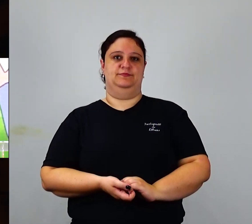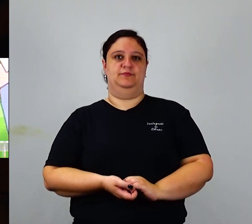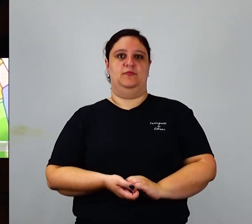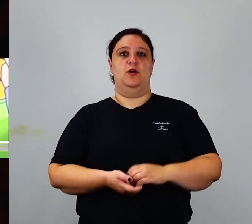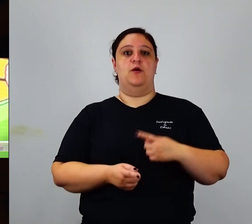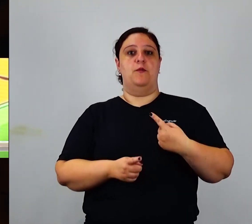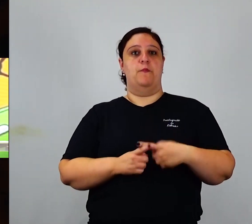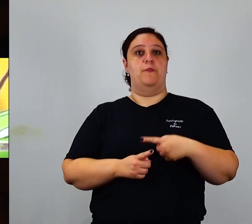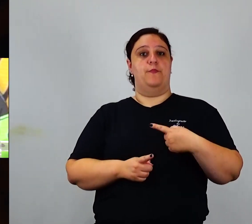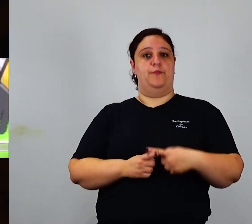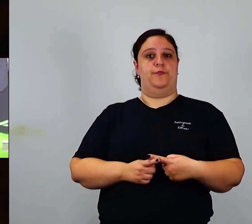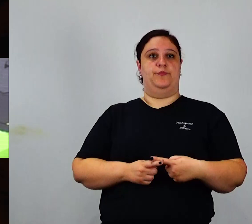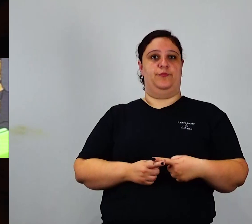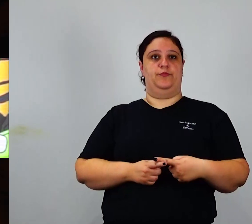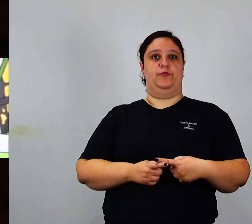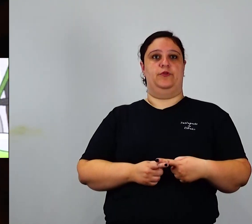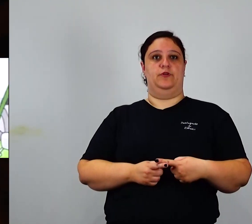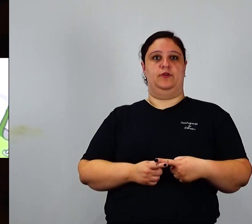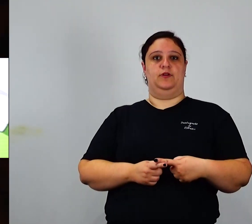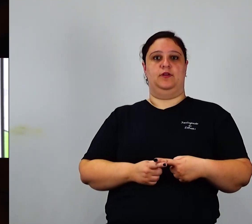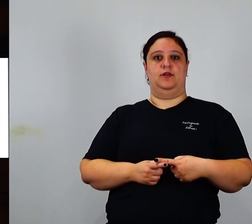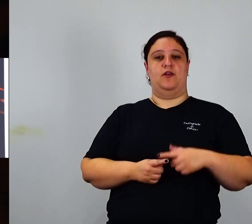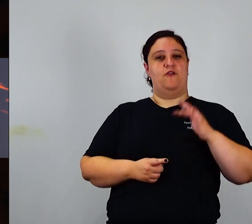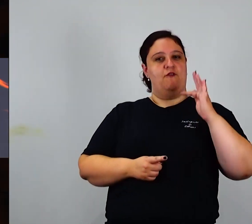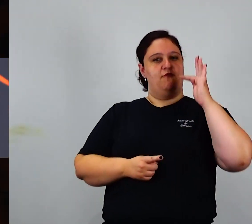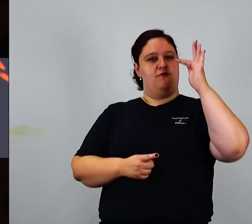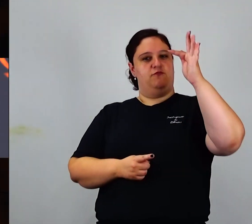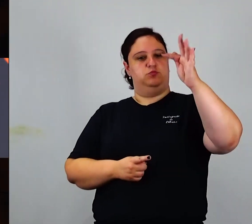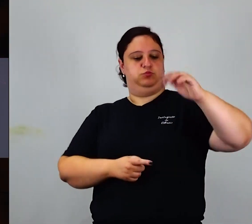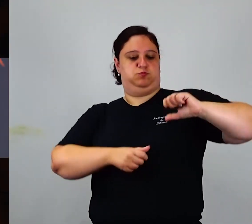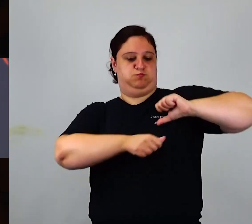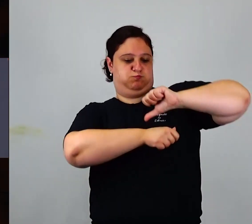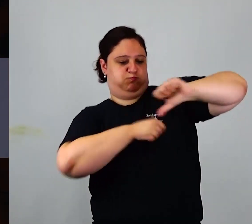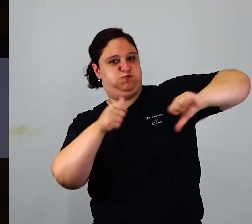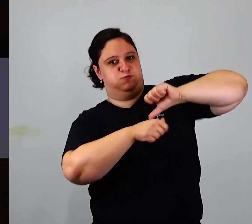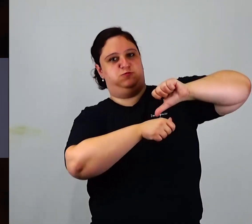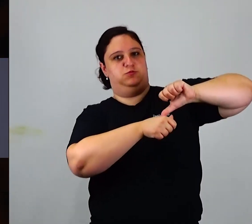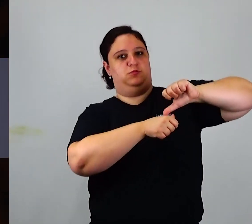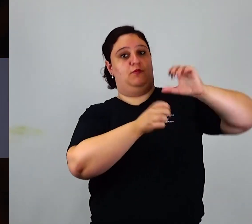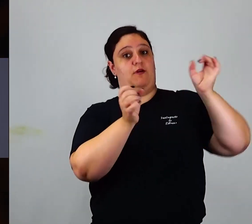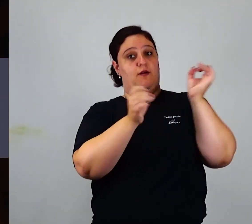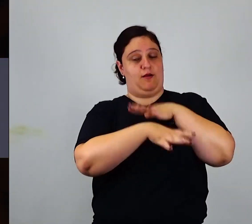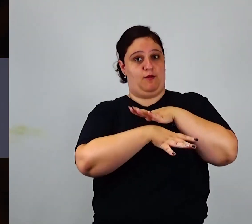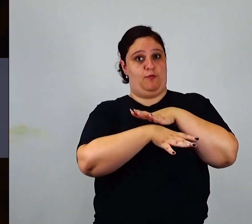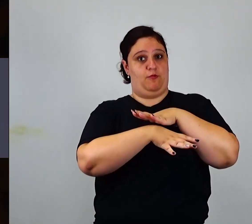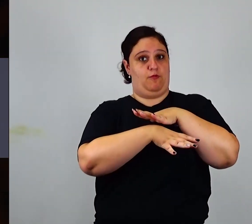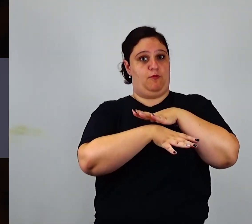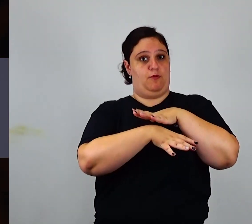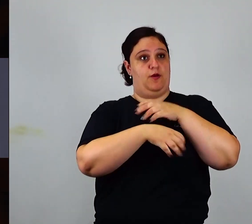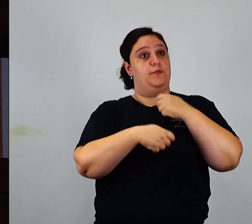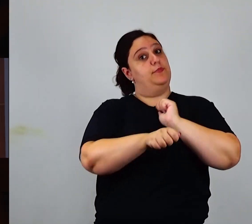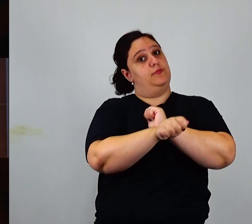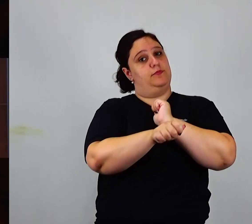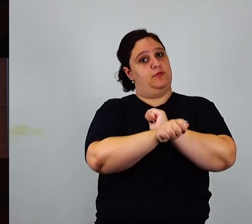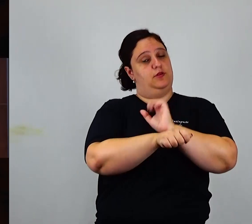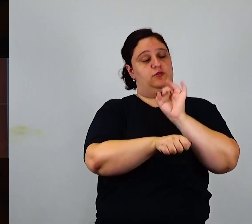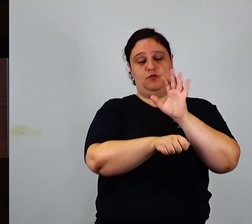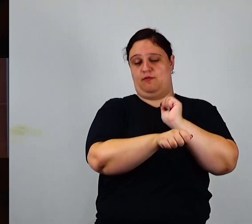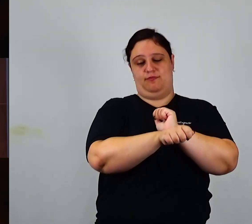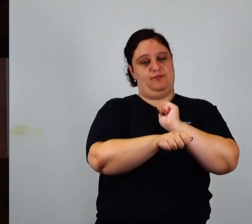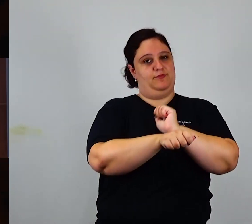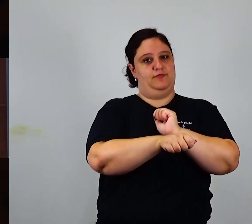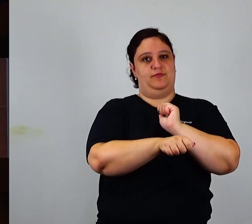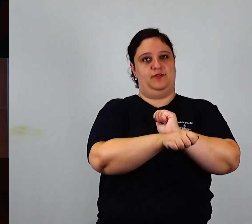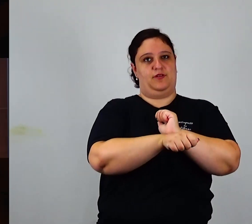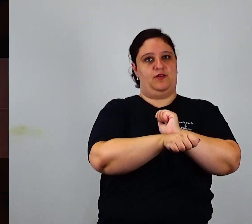Porque o dia em que o Senhor terminar a obra dele, e isso é só questão de tempo,